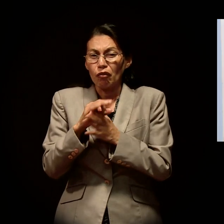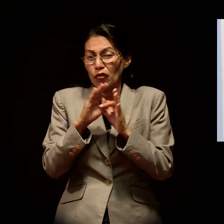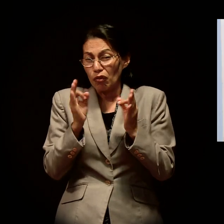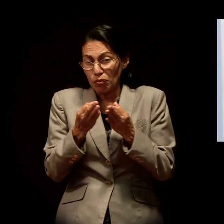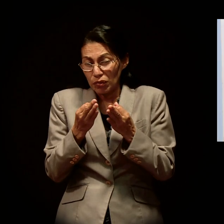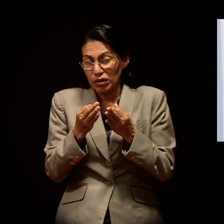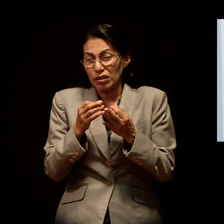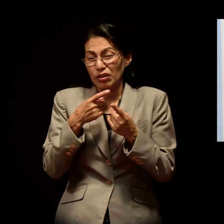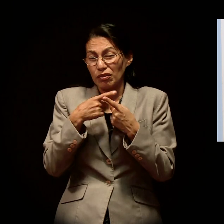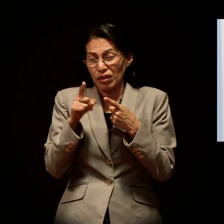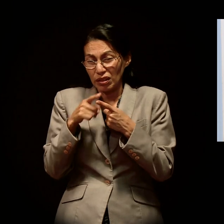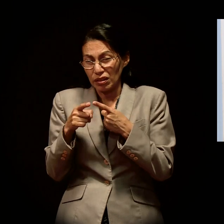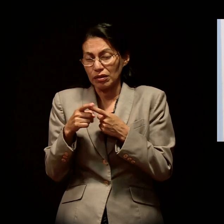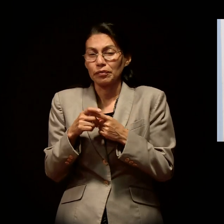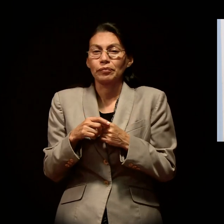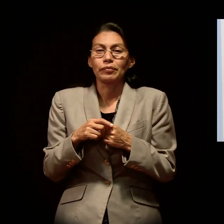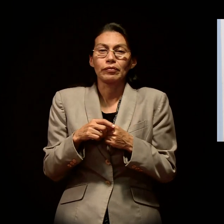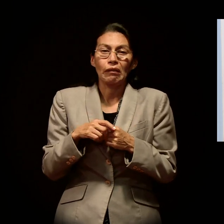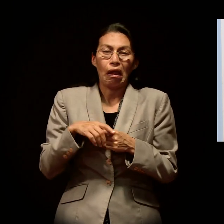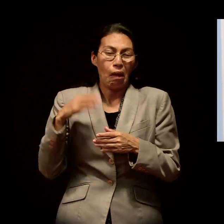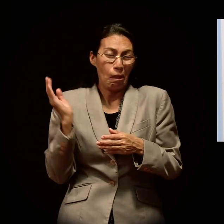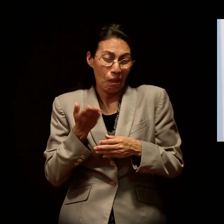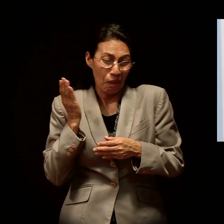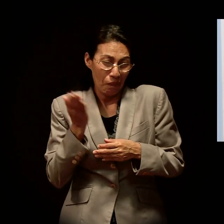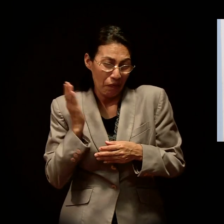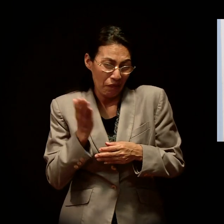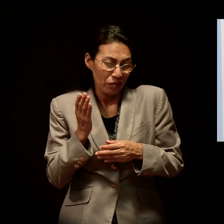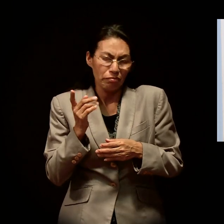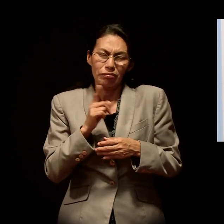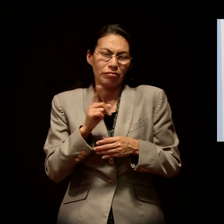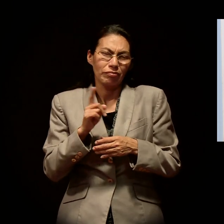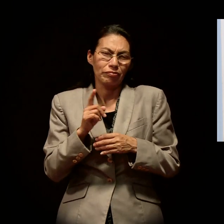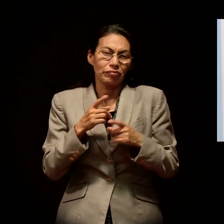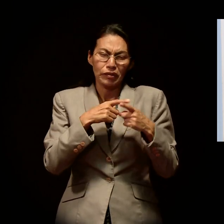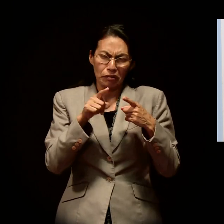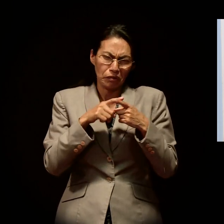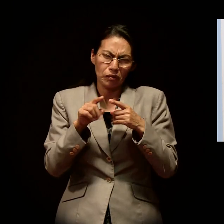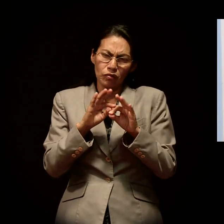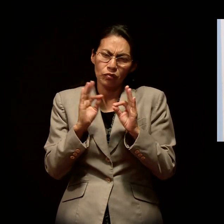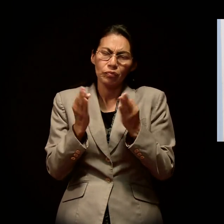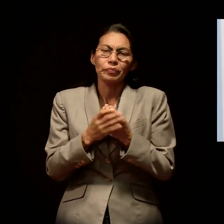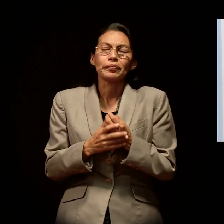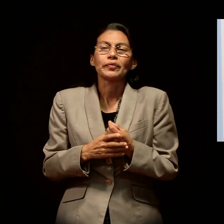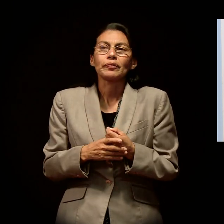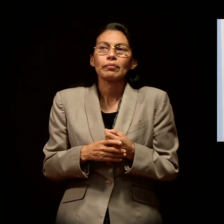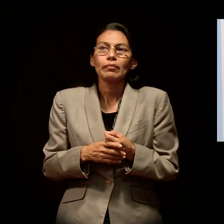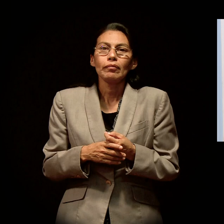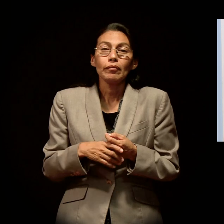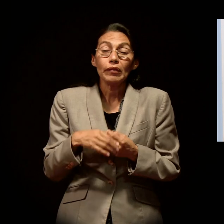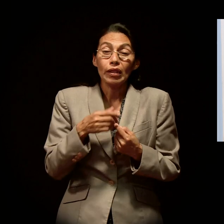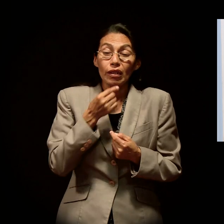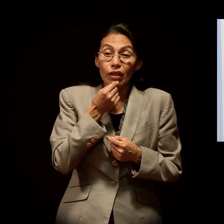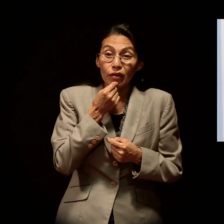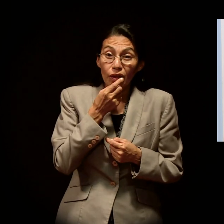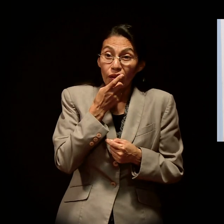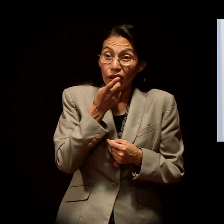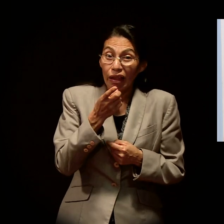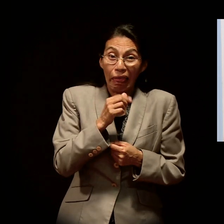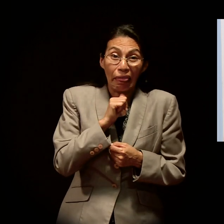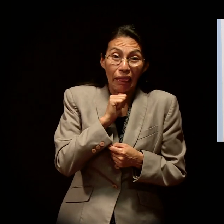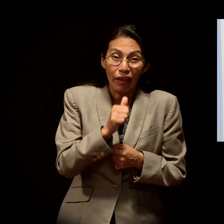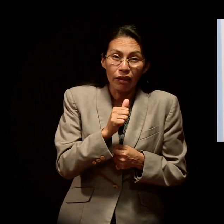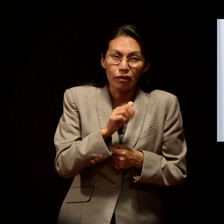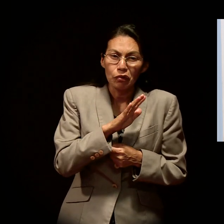hay otras maneras de disciplinar No necesariamente un castigo físico bueno se pusieron duros los niños